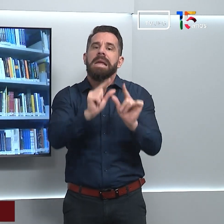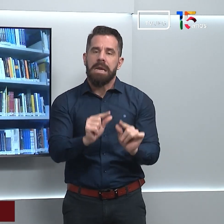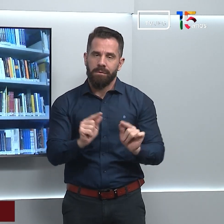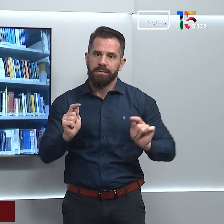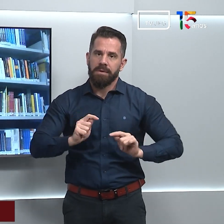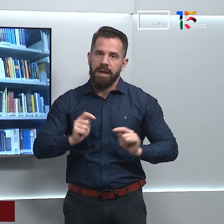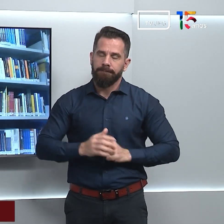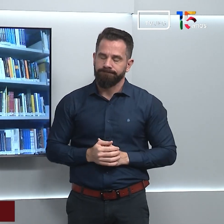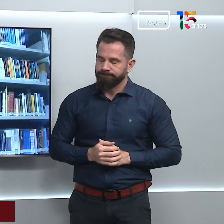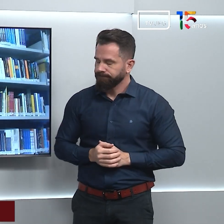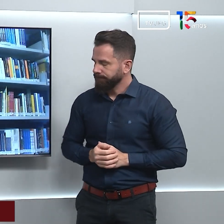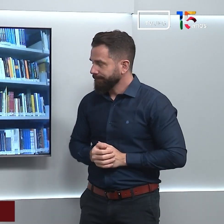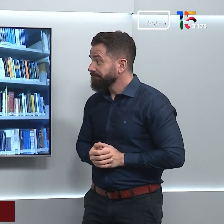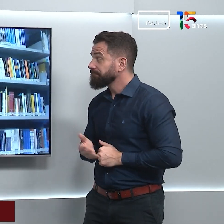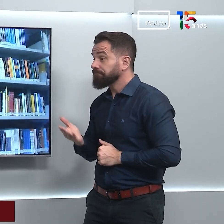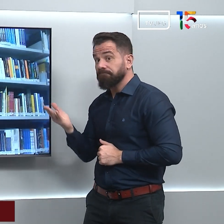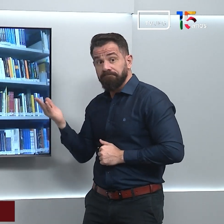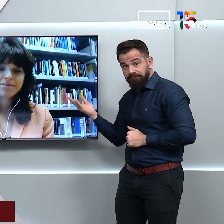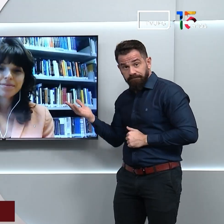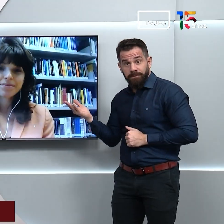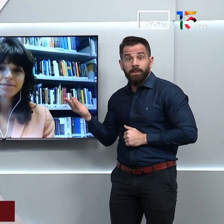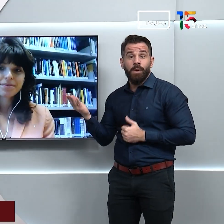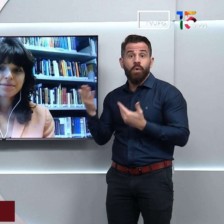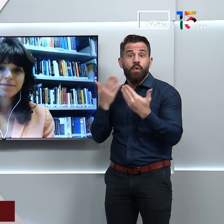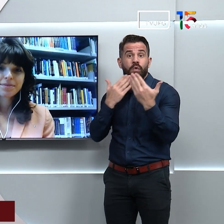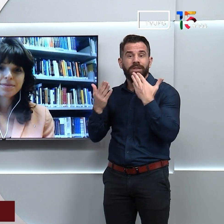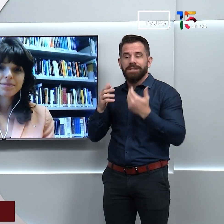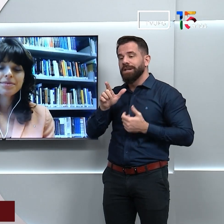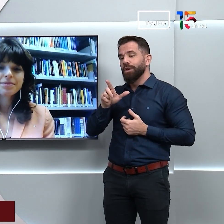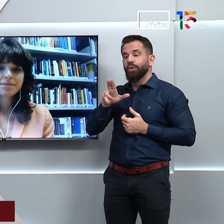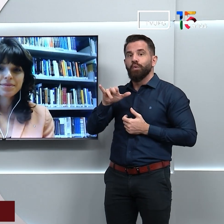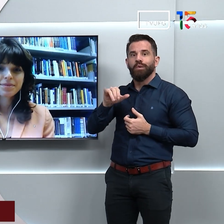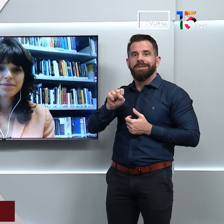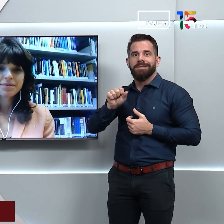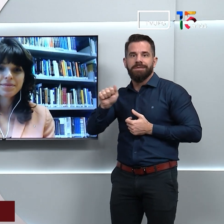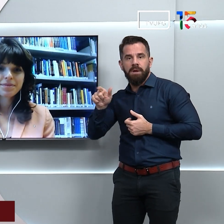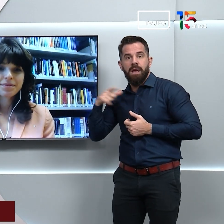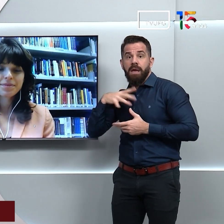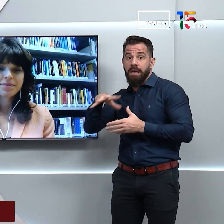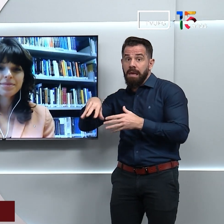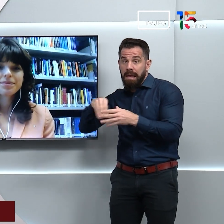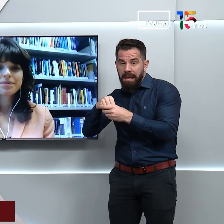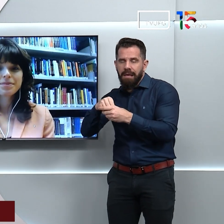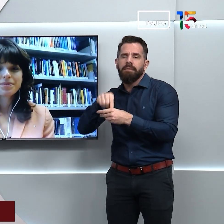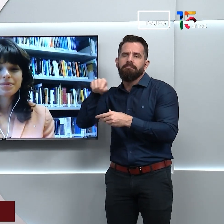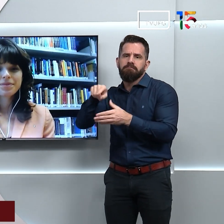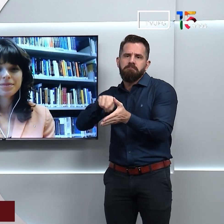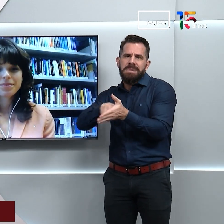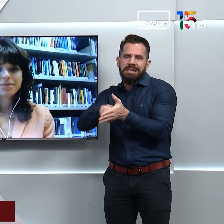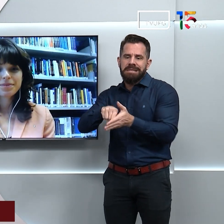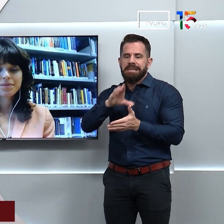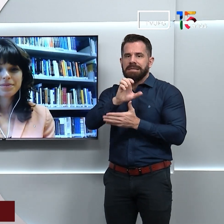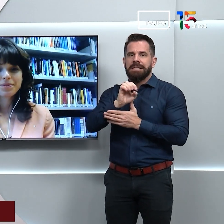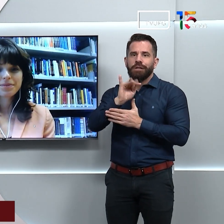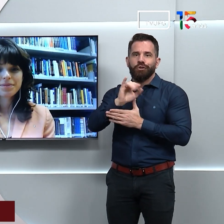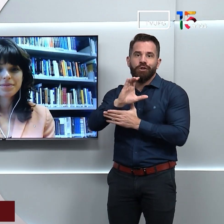Bom, a gente conversou com a Luísa Adib, que é pesquisadora do CETIC-BR, que é o Centro Regional de Estudos para o Desenvolvimento da